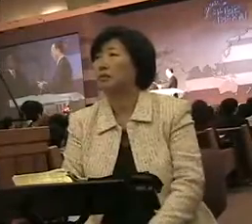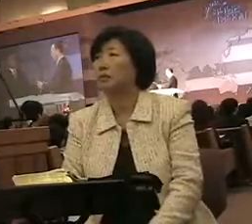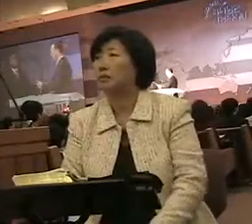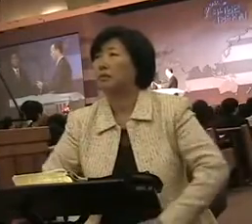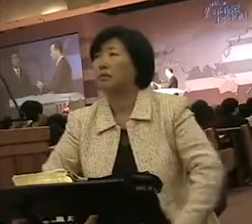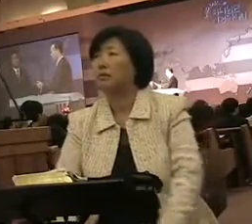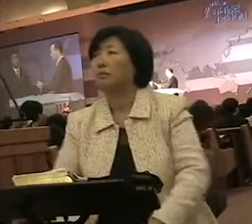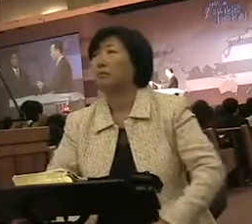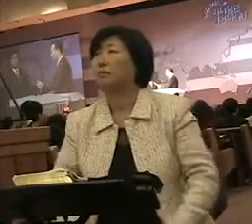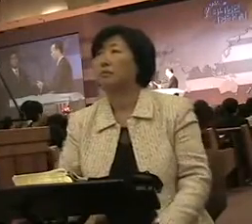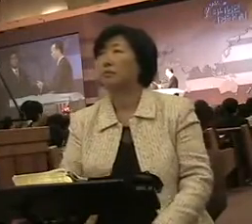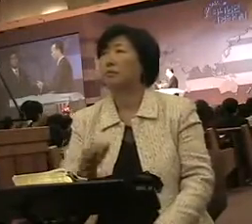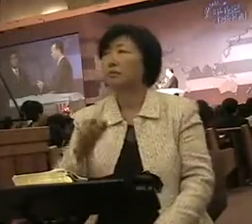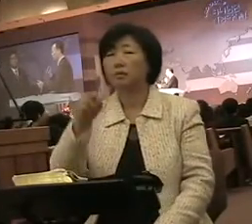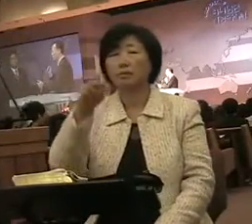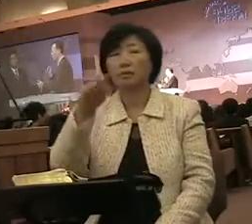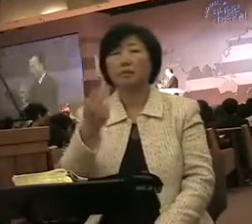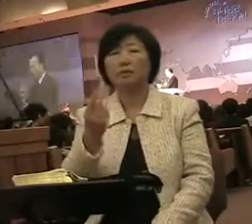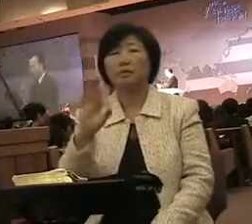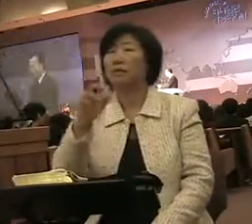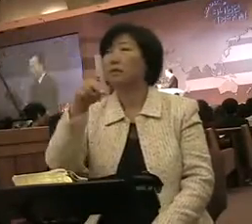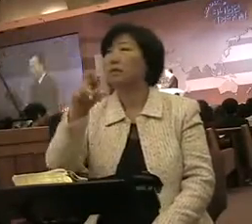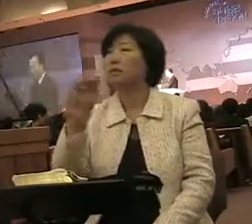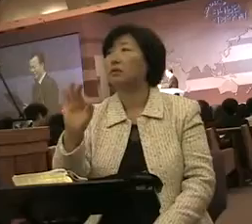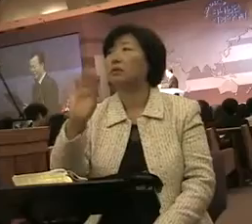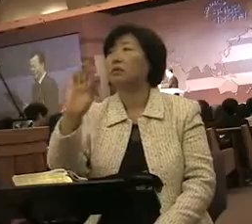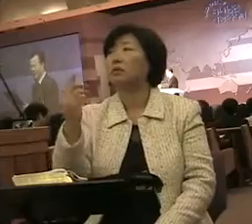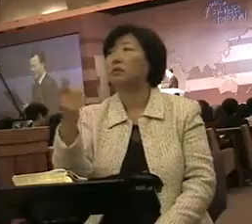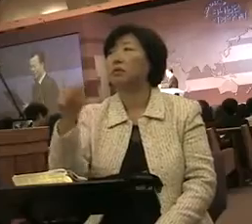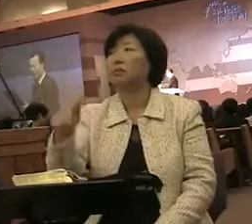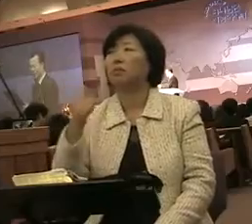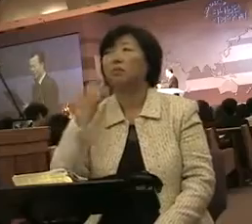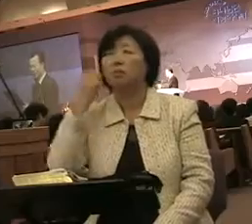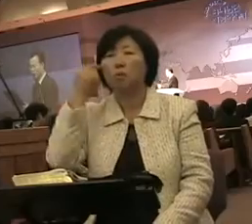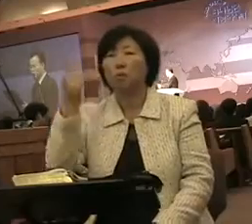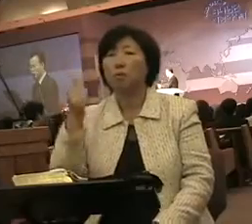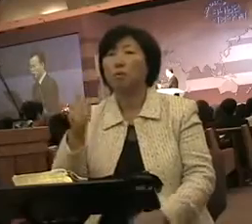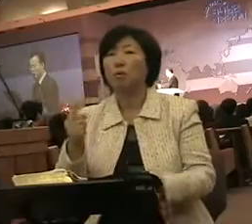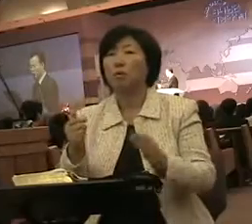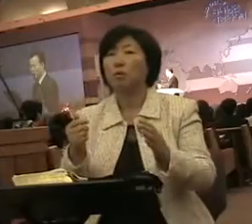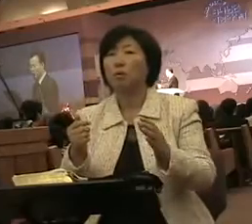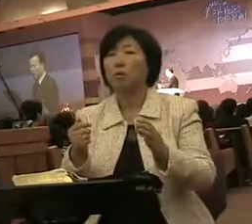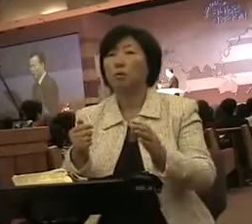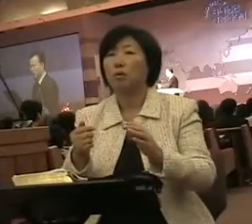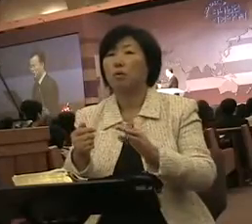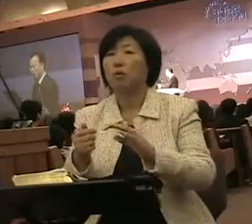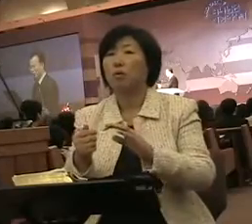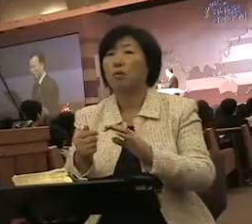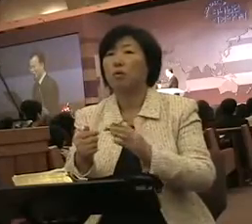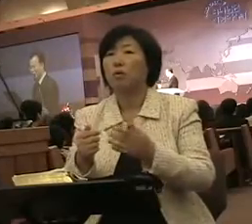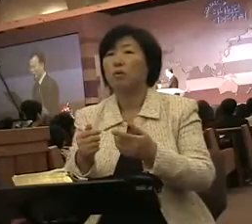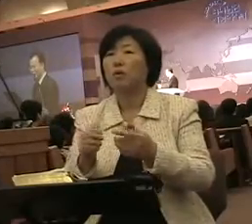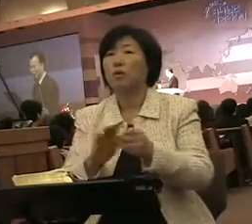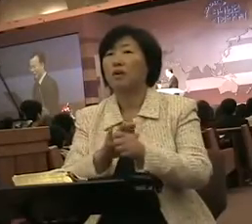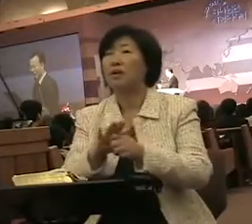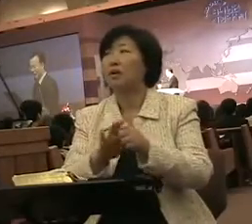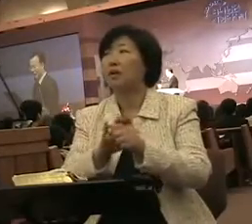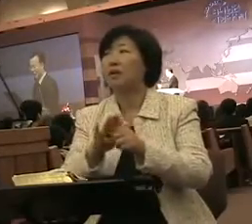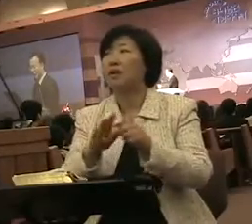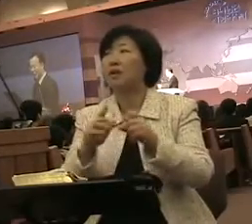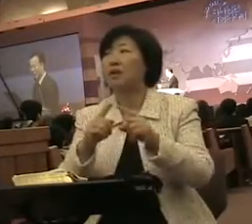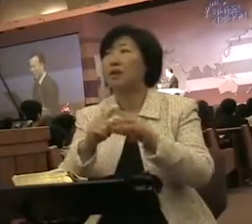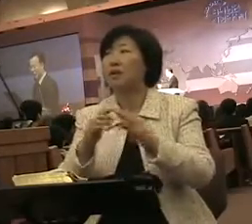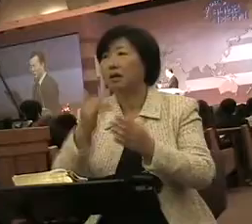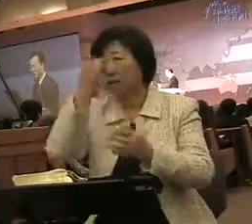함께 통역하실 파송패 손성복 목사님, 지난 3년 동안 주님의 몸 되신 남가주 사랑의 교회